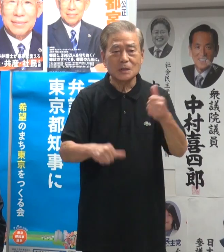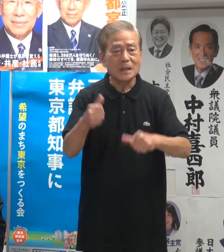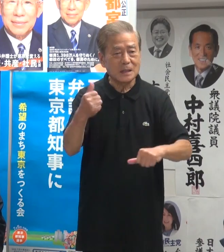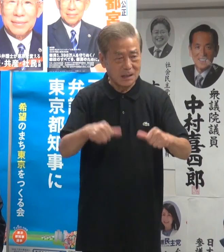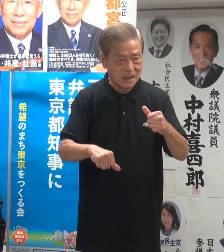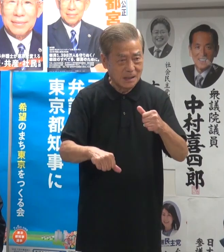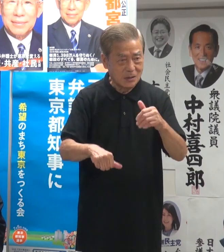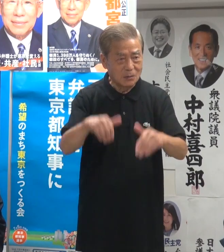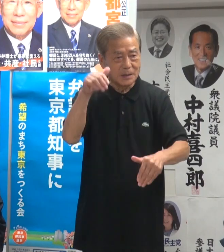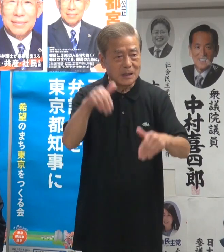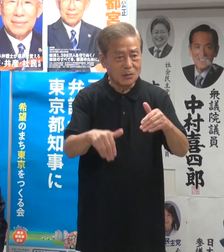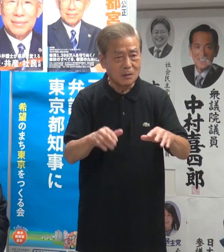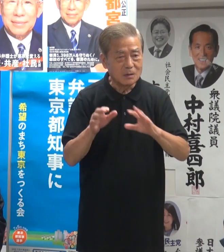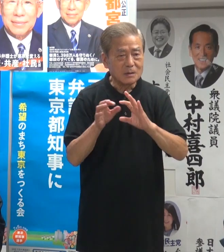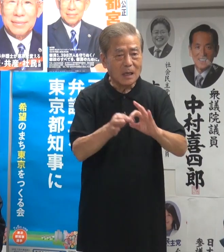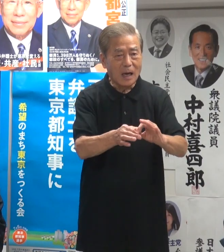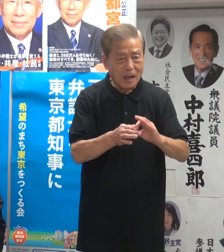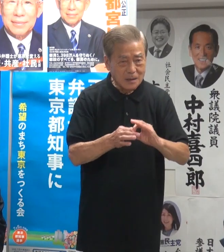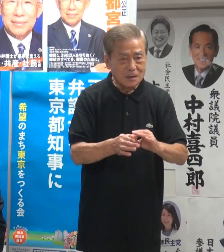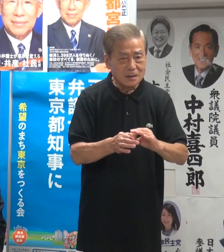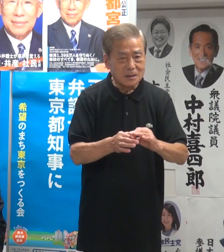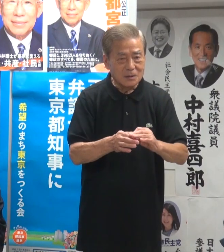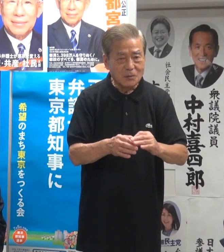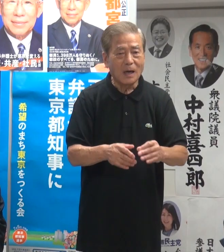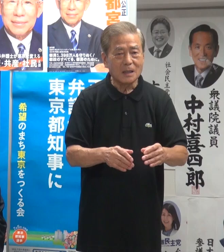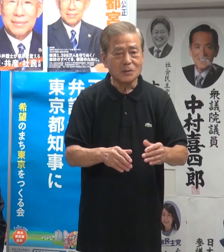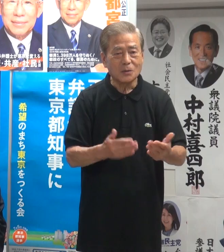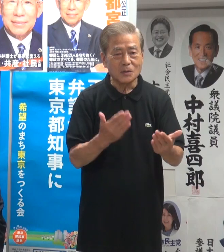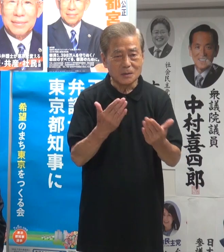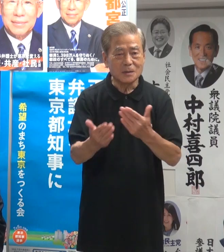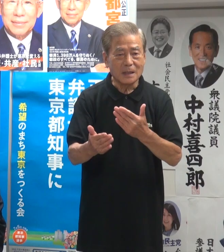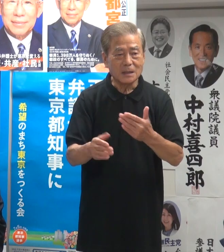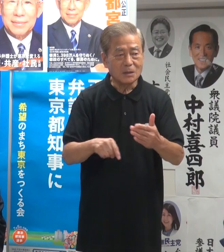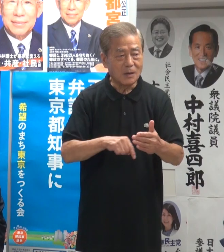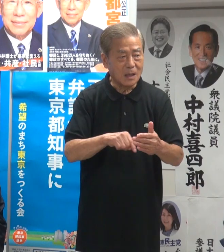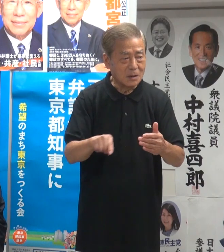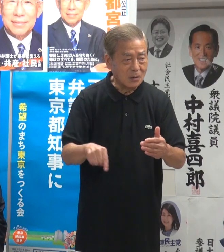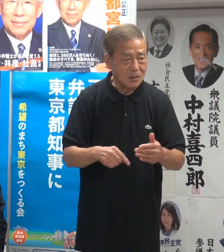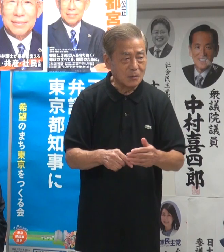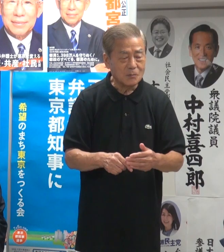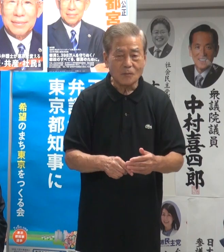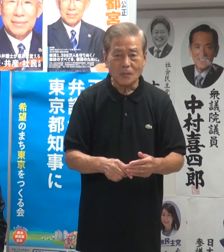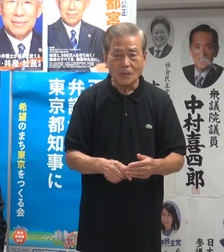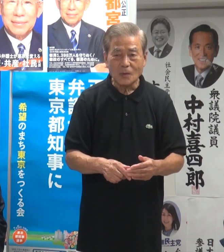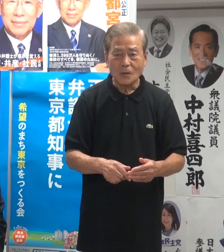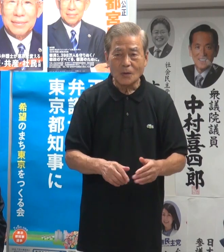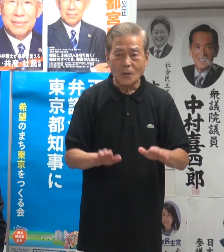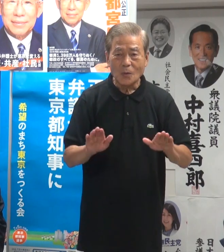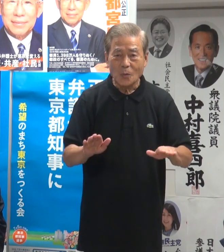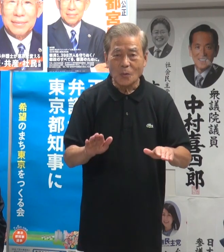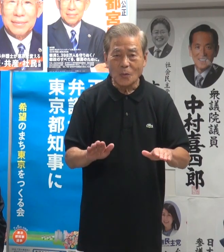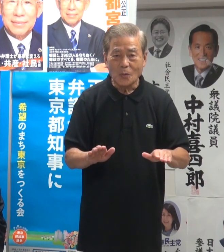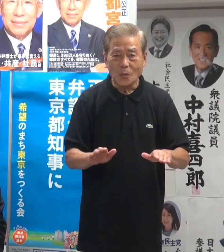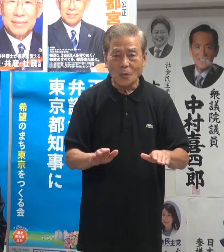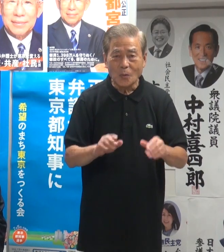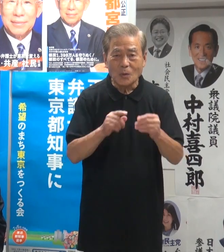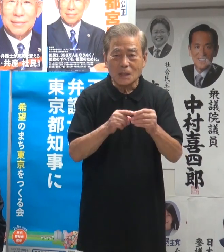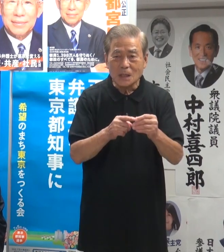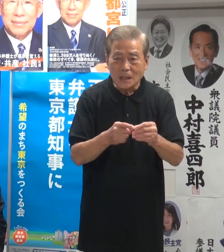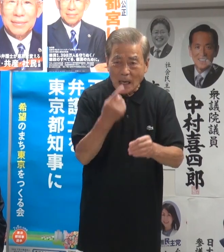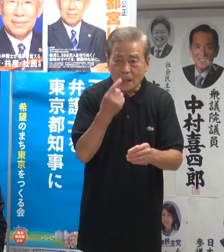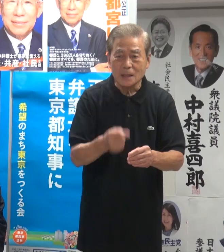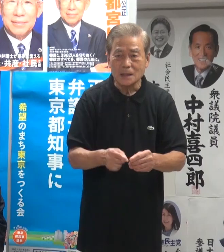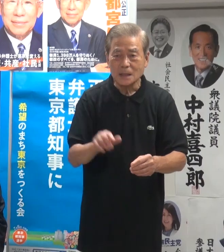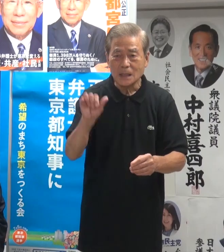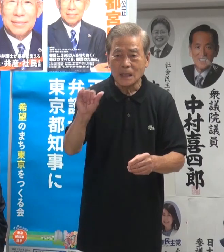もなってるんじゃないかと言ったのはそういう趣旨なんですね。はい、 これを機に野党がまとまるというような、そういう認識